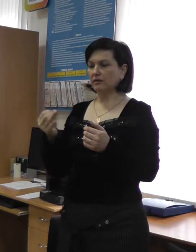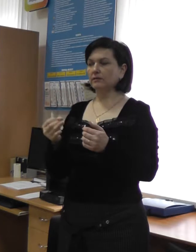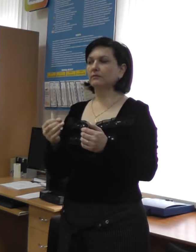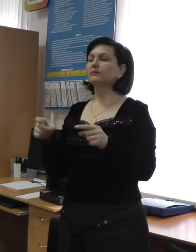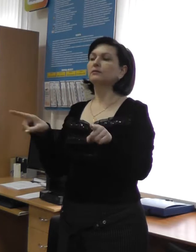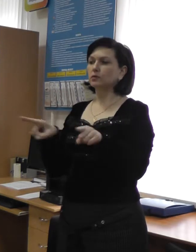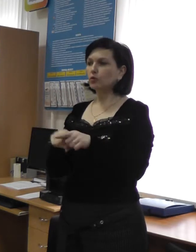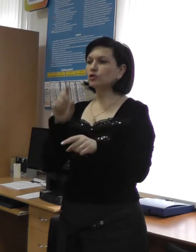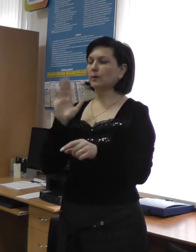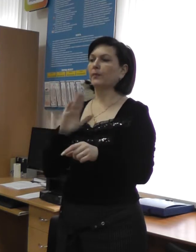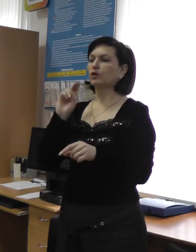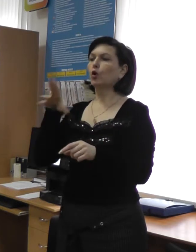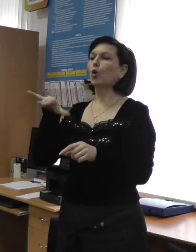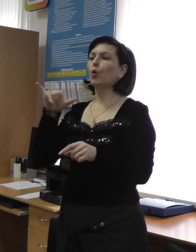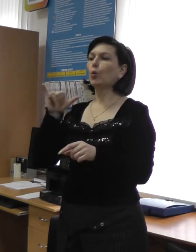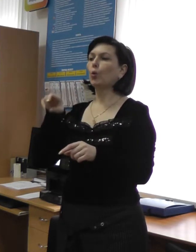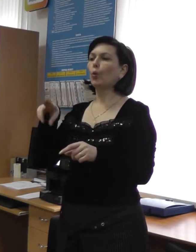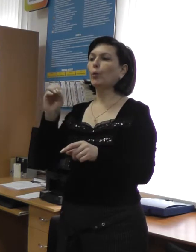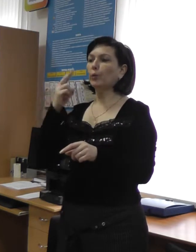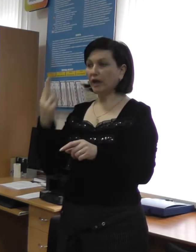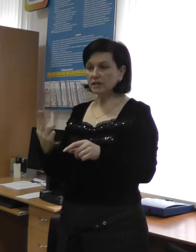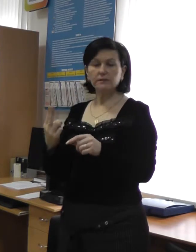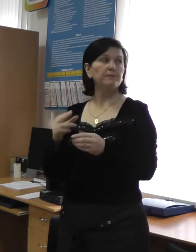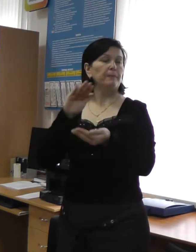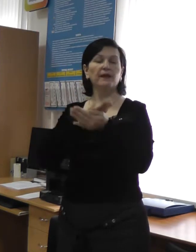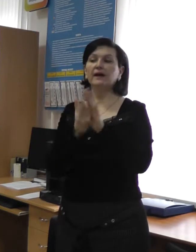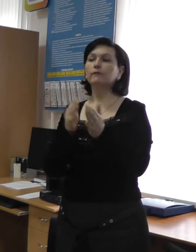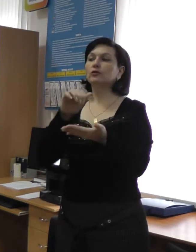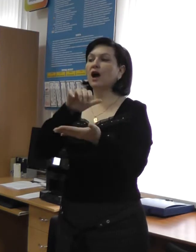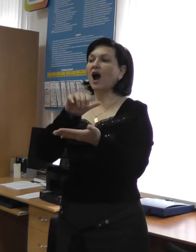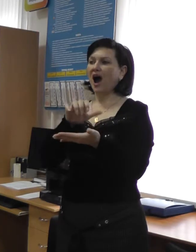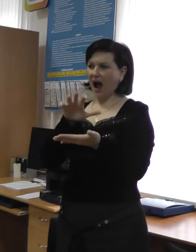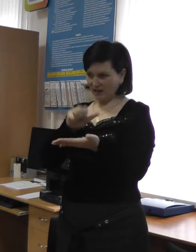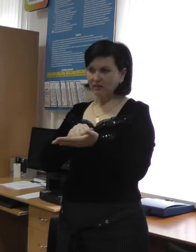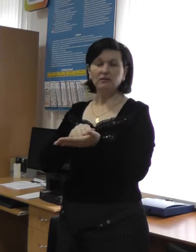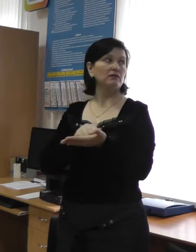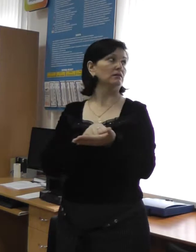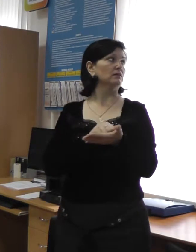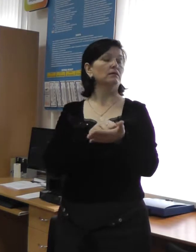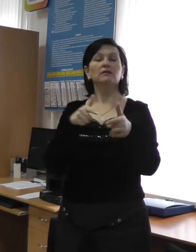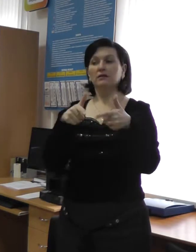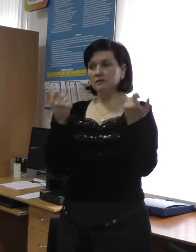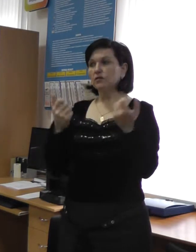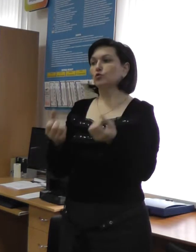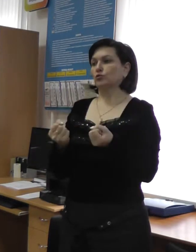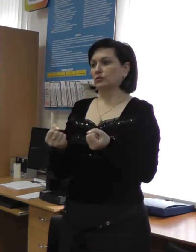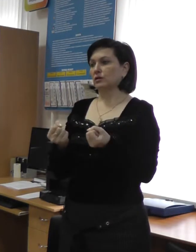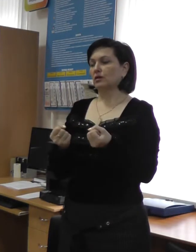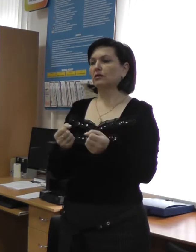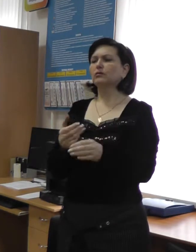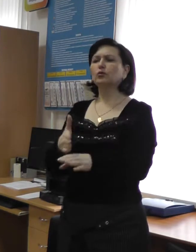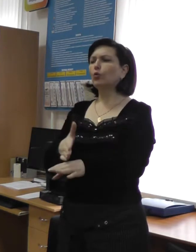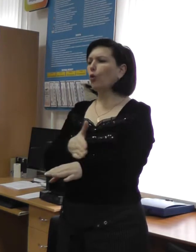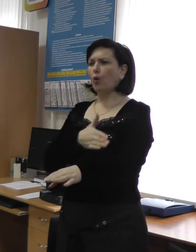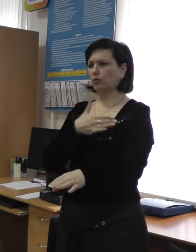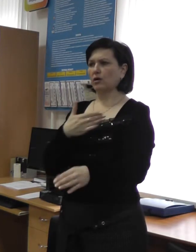купцом первой гильдии. Несколько раз, возобновляя договоры аренды, Найтаки содержали кисловодскую ресторацию весьма продолжительное